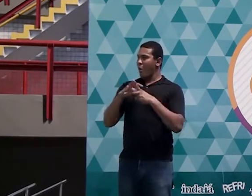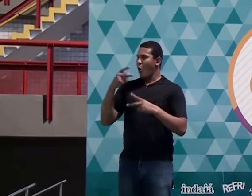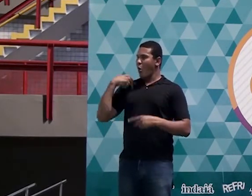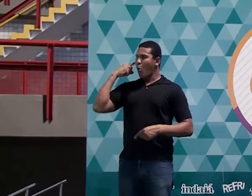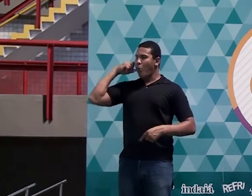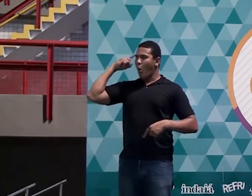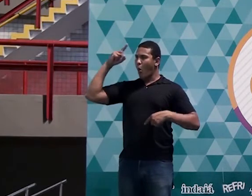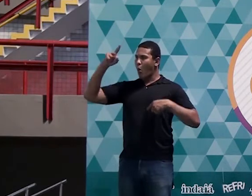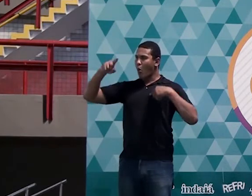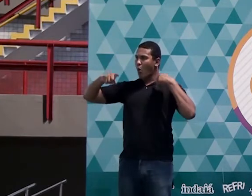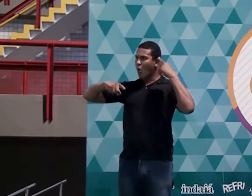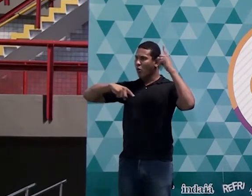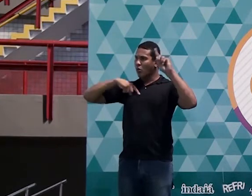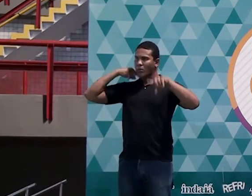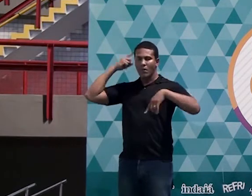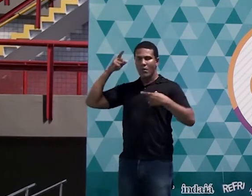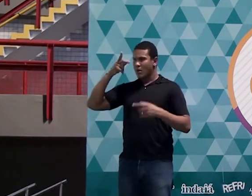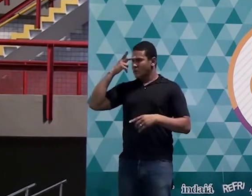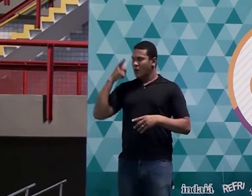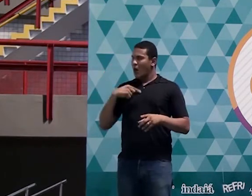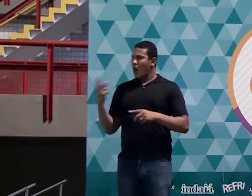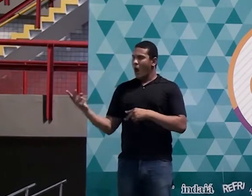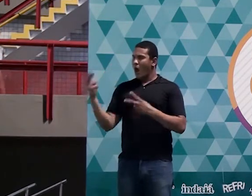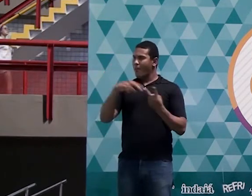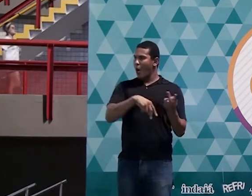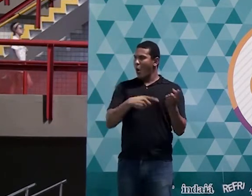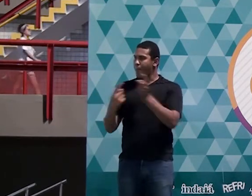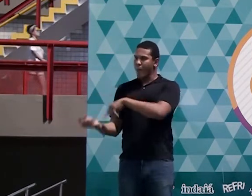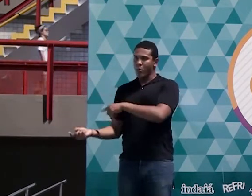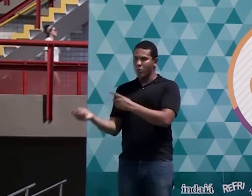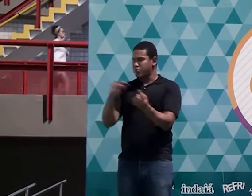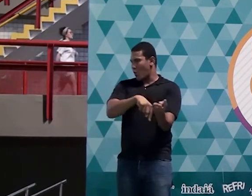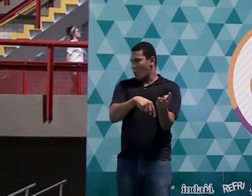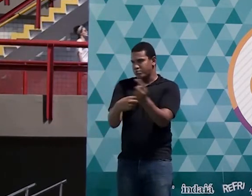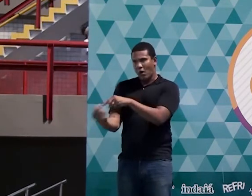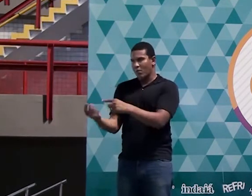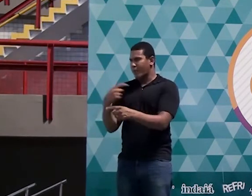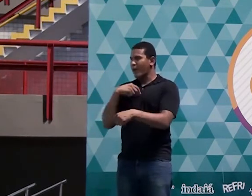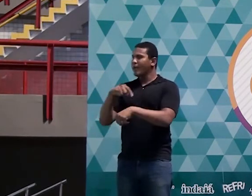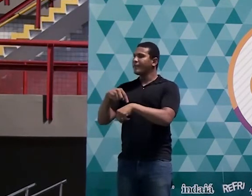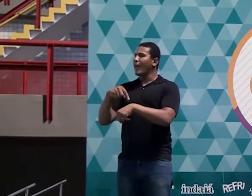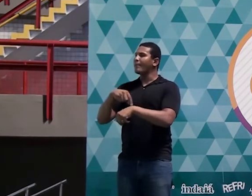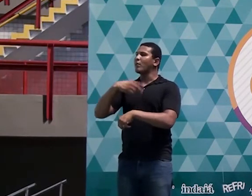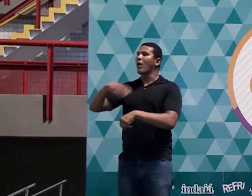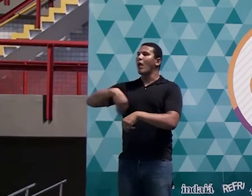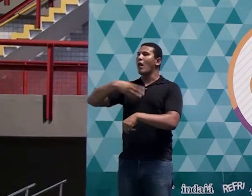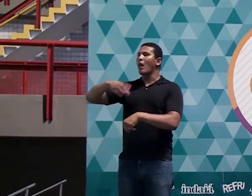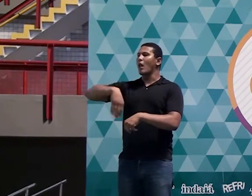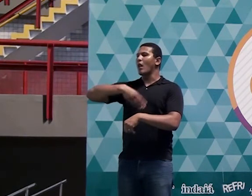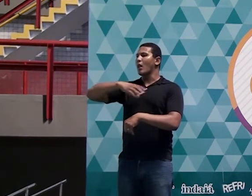Europa perdeu muito tempo e muito dinheiro nas cruzadas, tá?